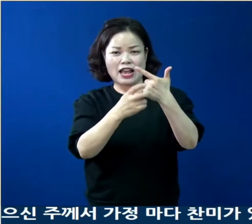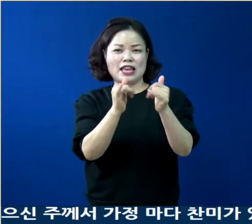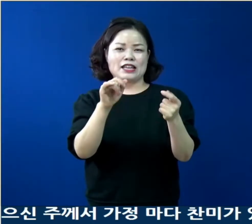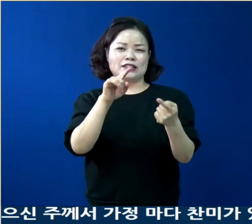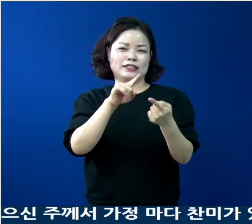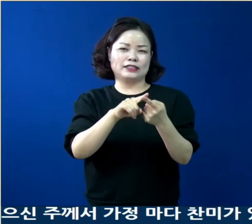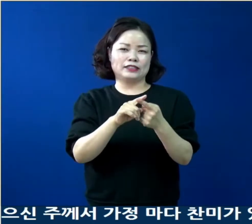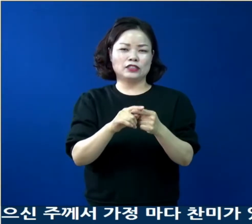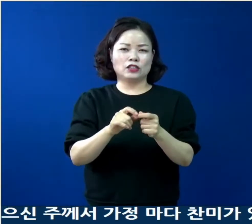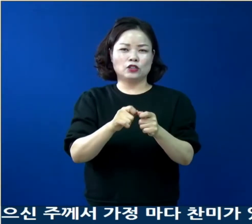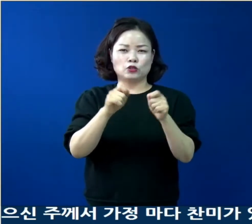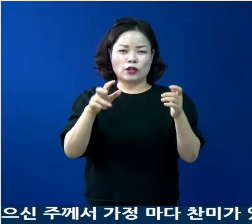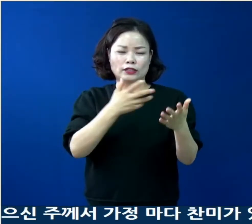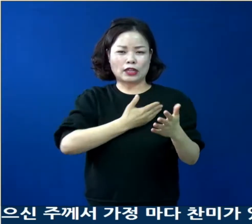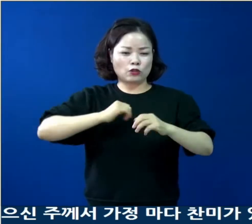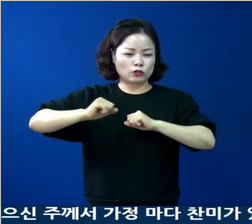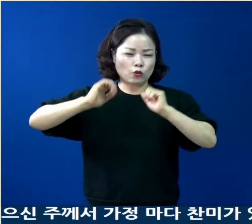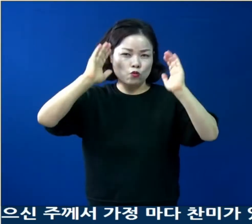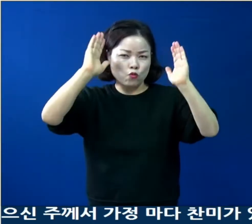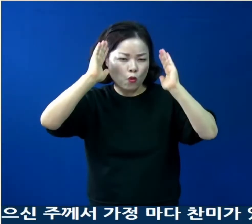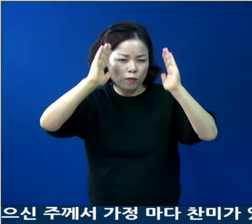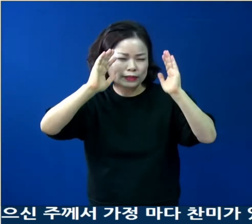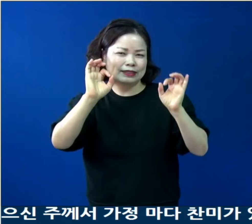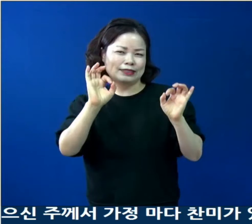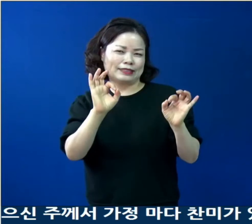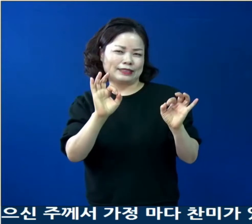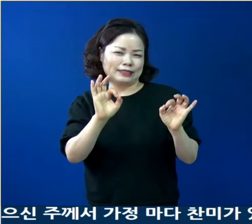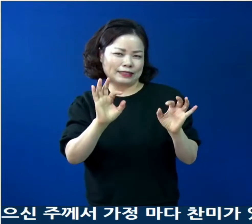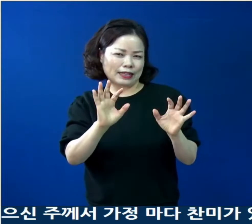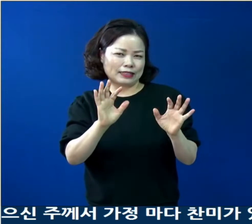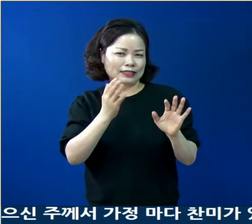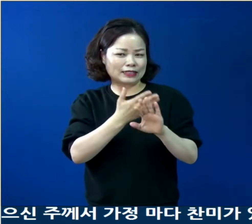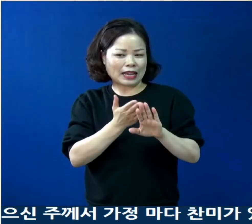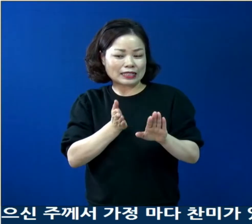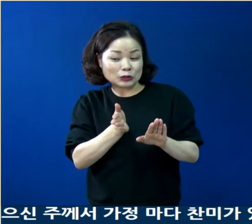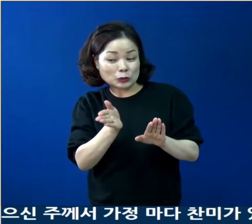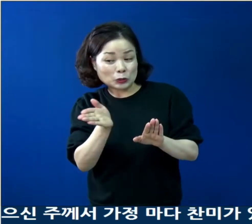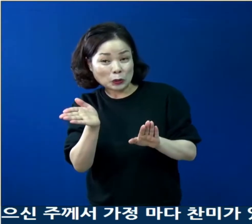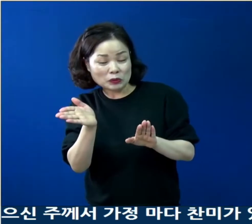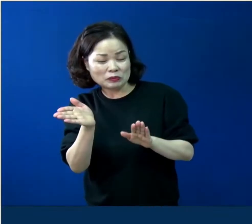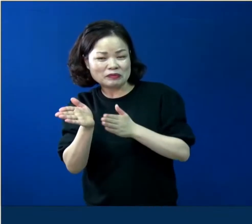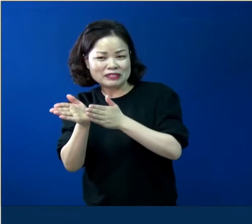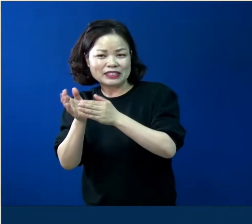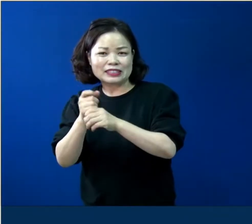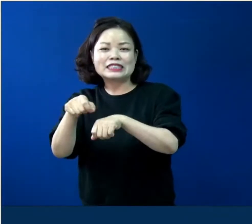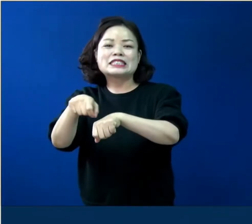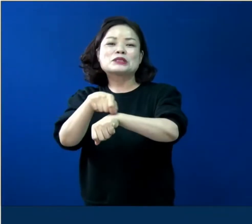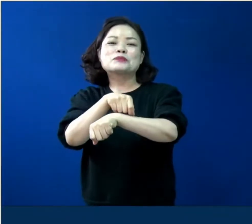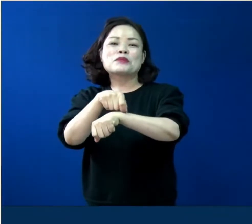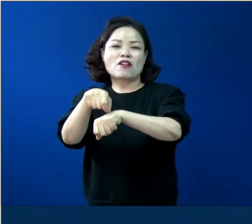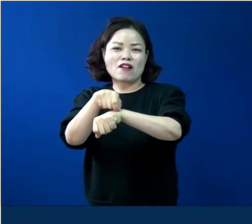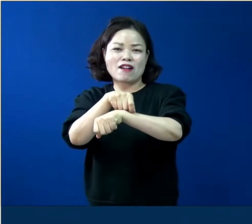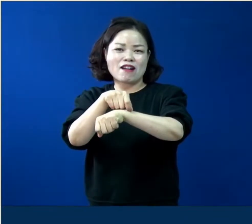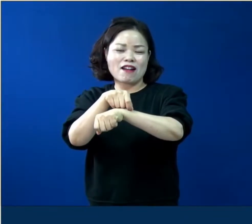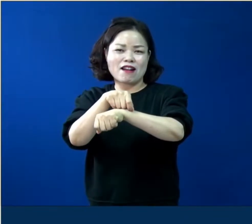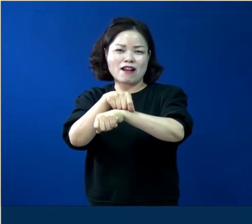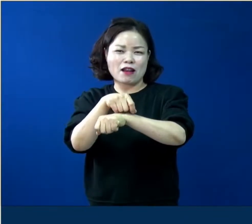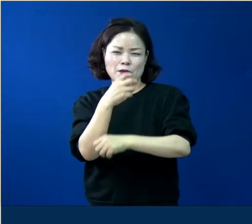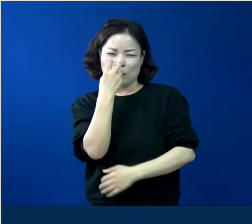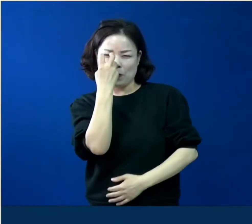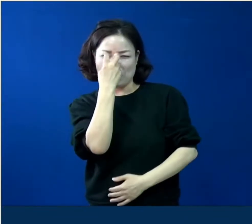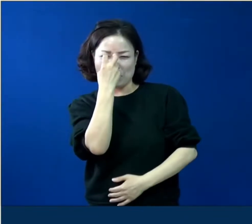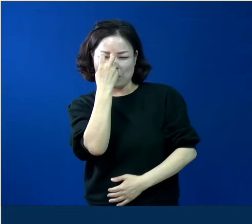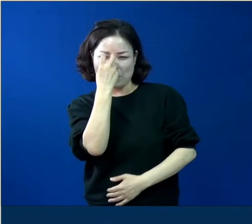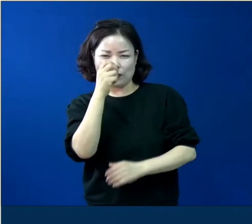그동안의 사도행전을 쭉 공부하던 데서 잠시 샛길로 나가서 특별 관찰,